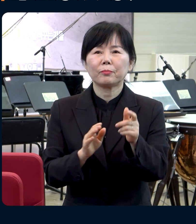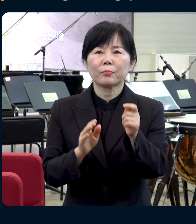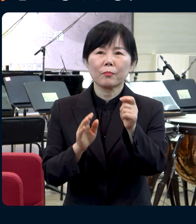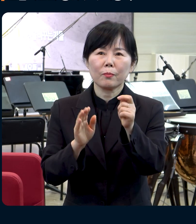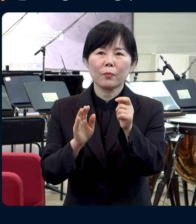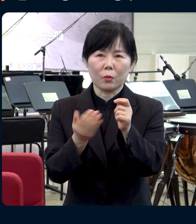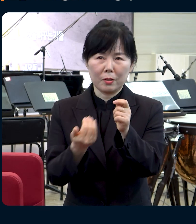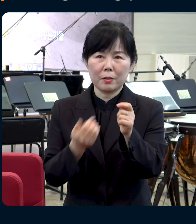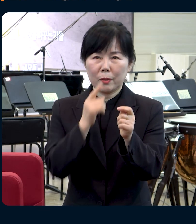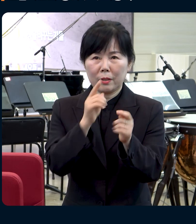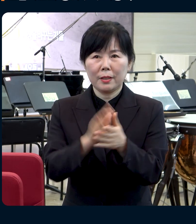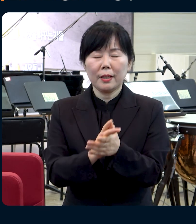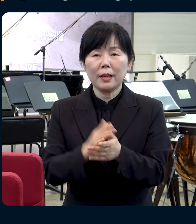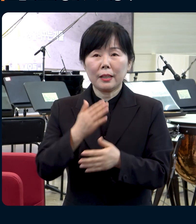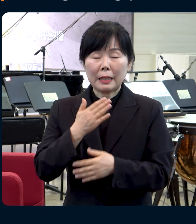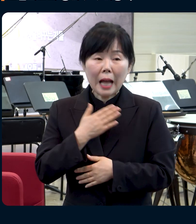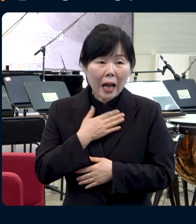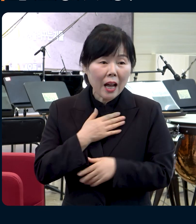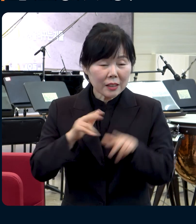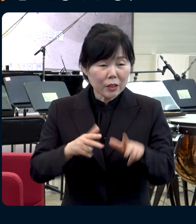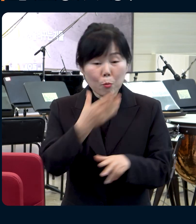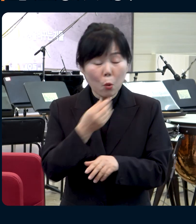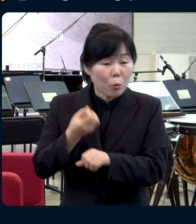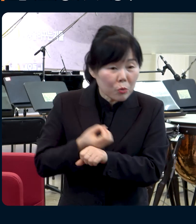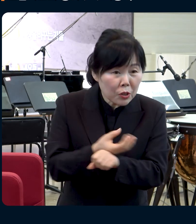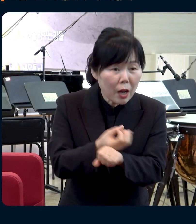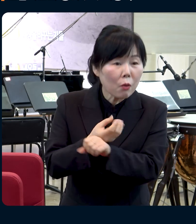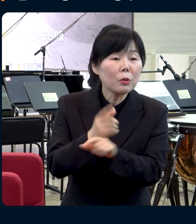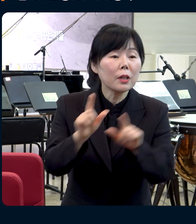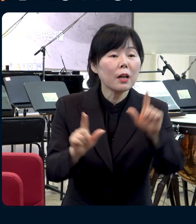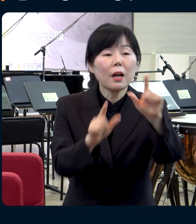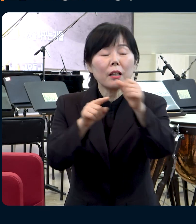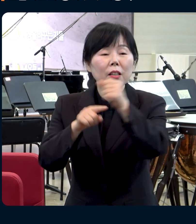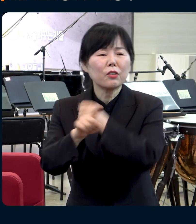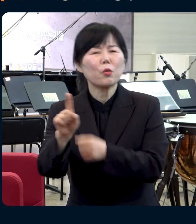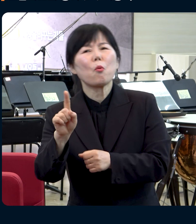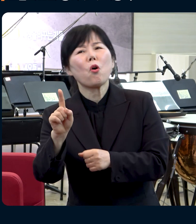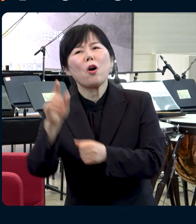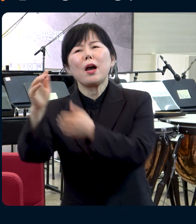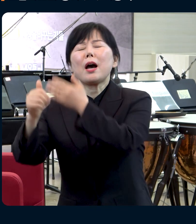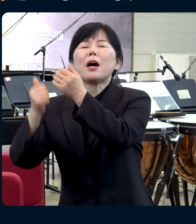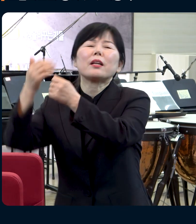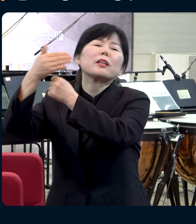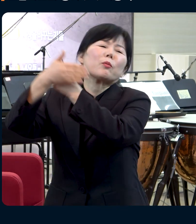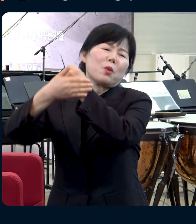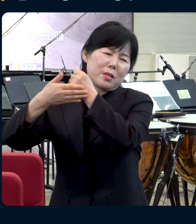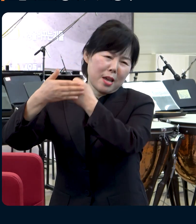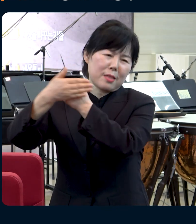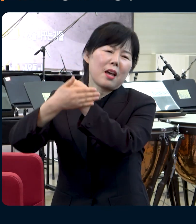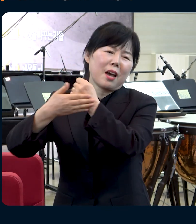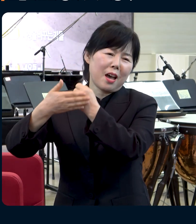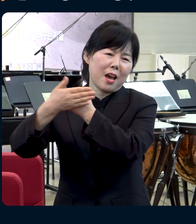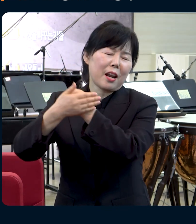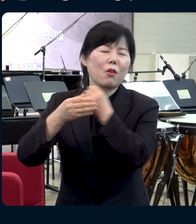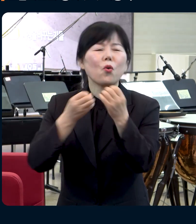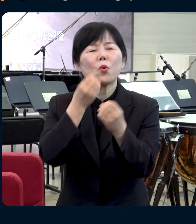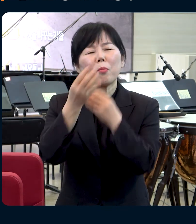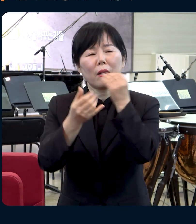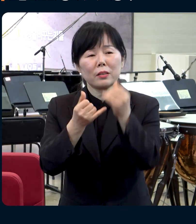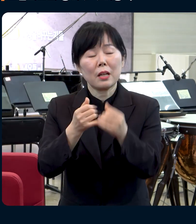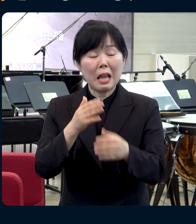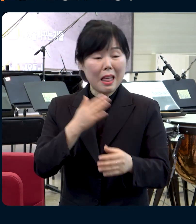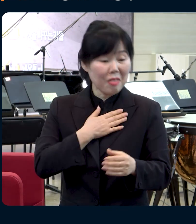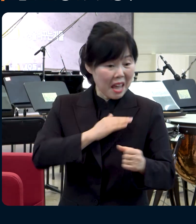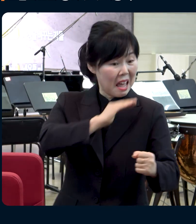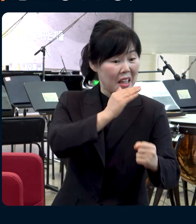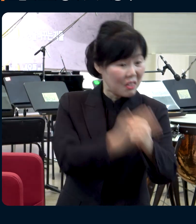같이 말합니다. 나 된 것은 하나님의 은혜로 된 것이다 라고 말한 것입니다. 나의 능력으로 된 것이